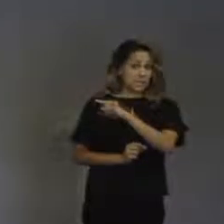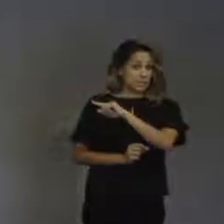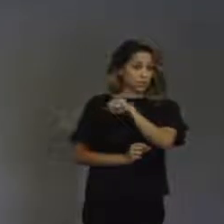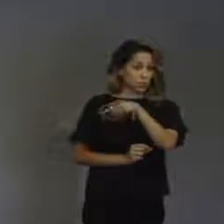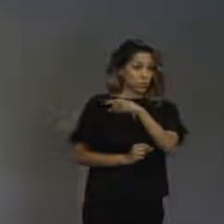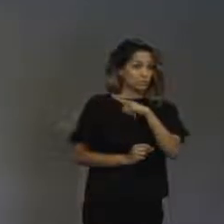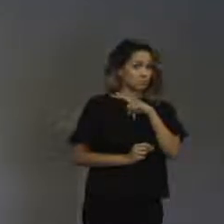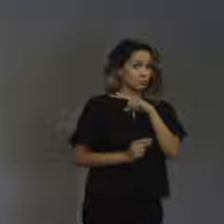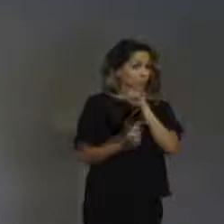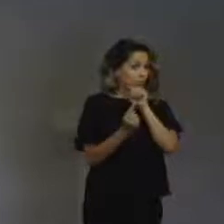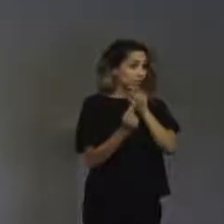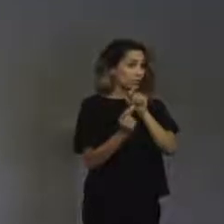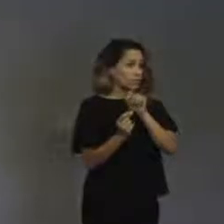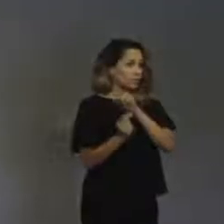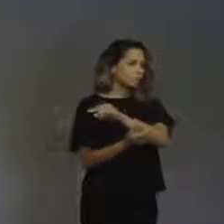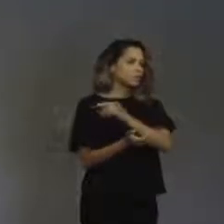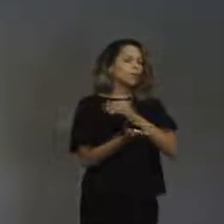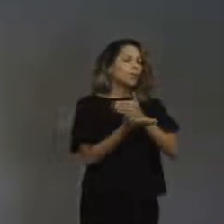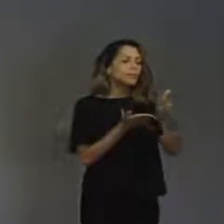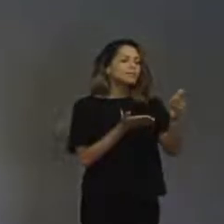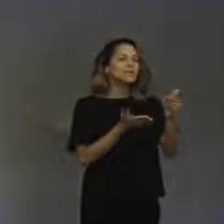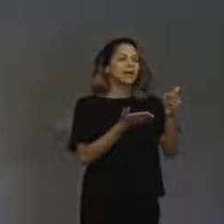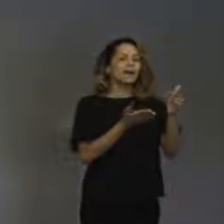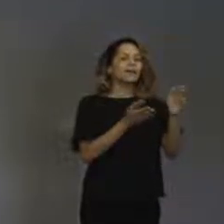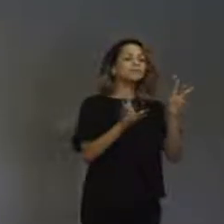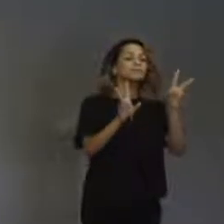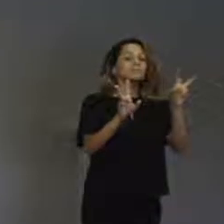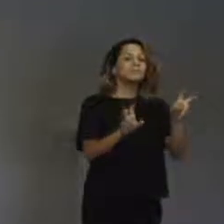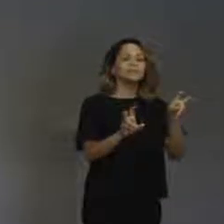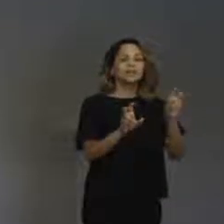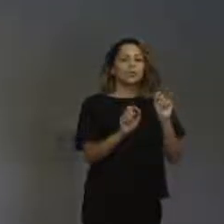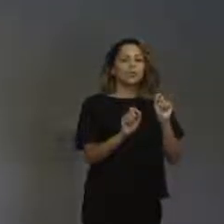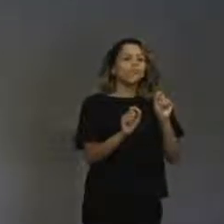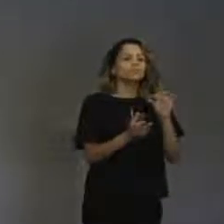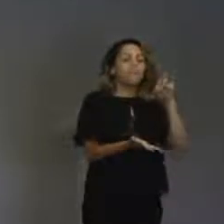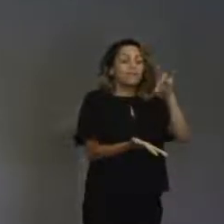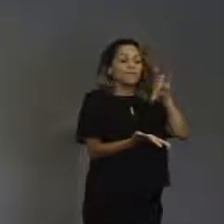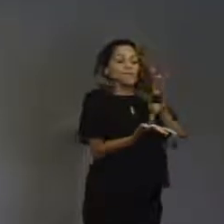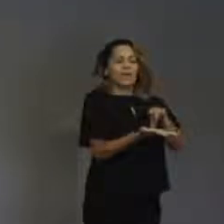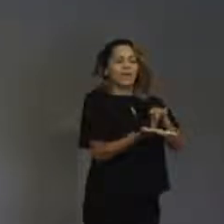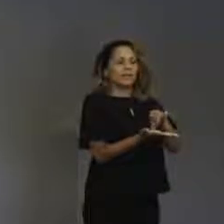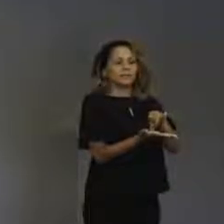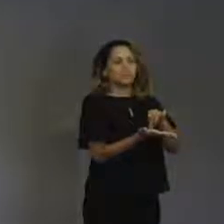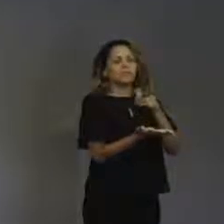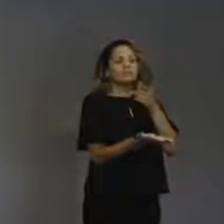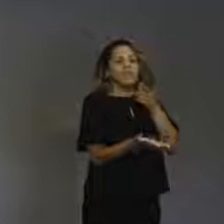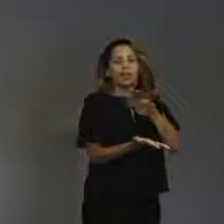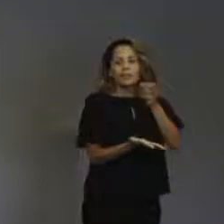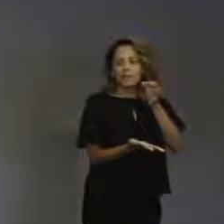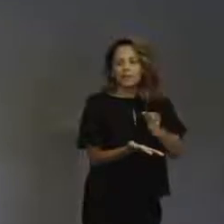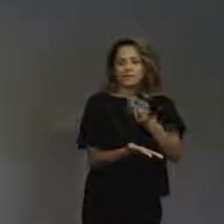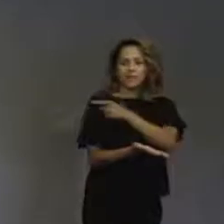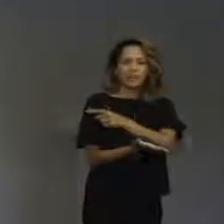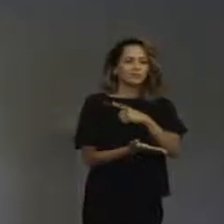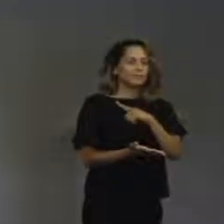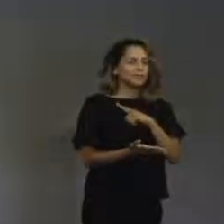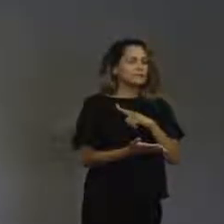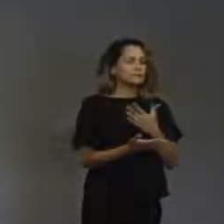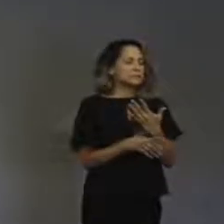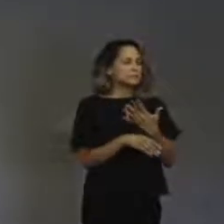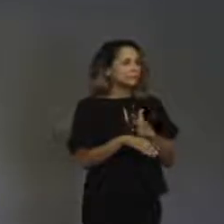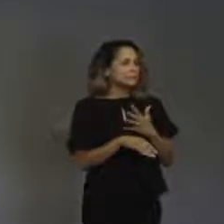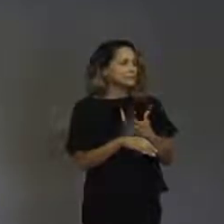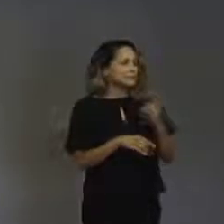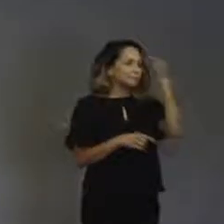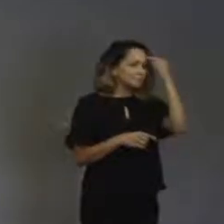verdade no começo. Então, elas estão trazendo uma verdade, e elas tiveram total liberdade em escolher as verdades,